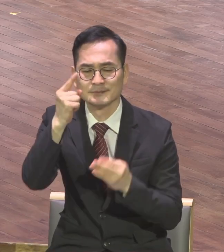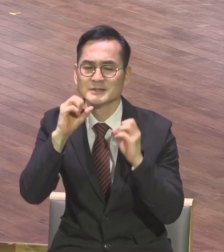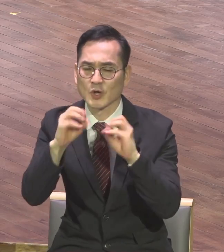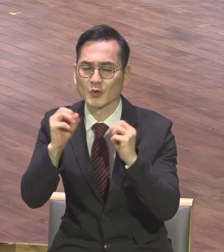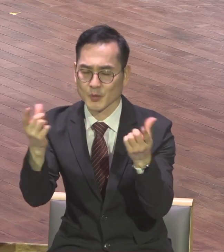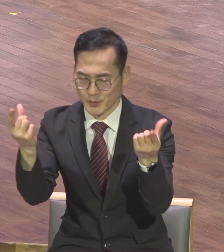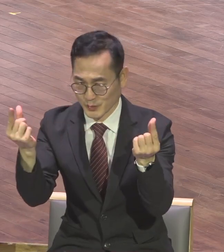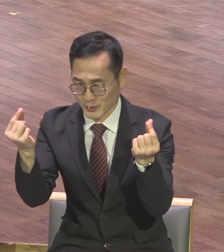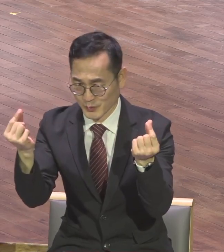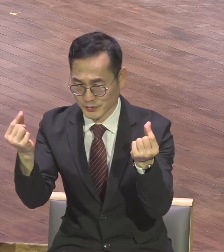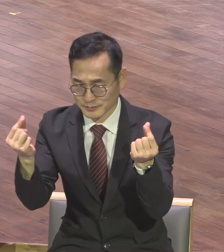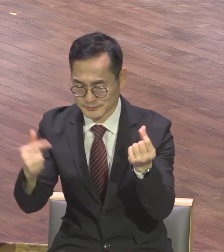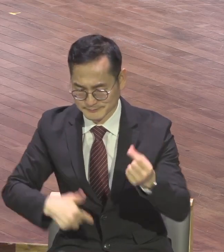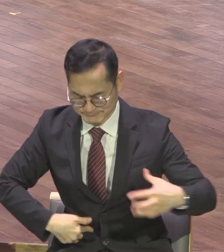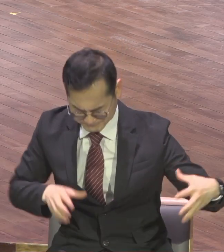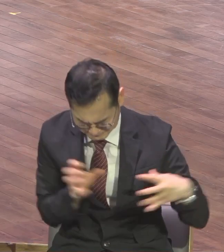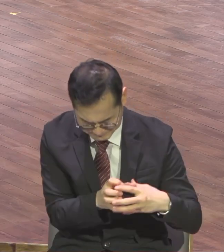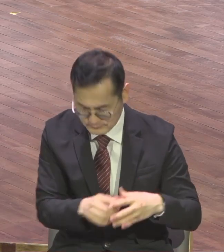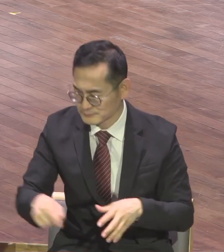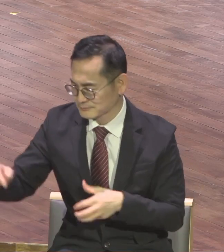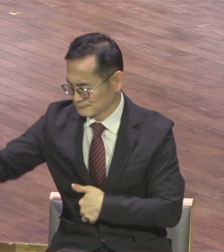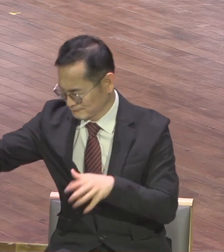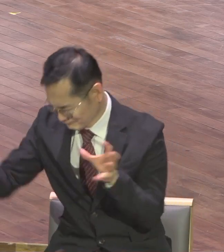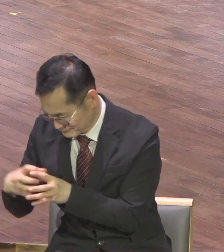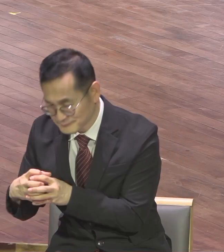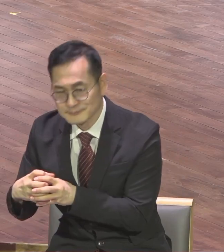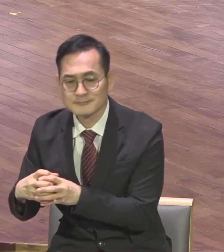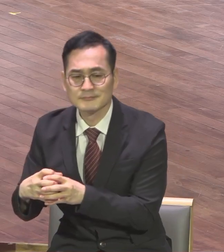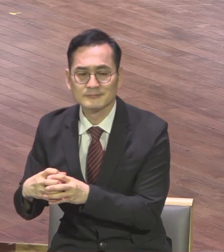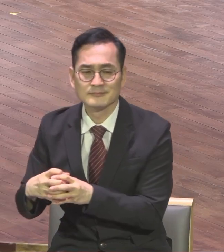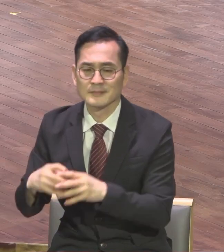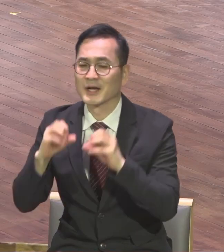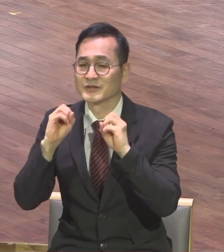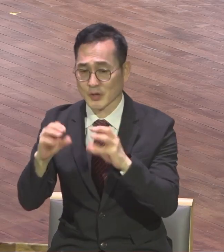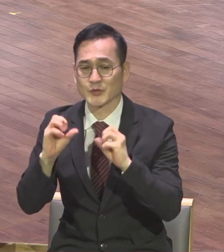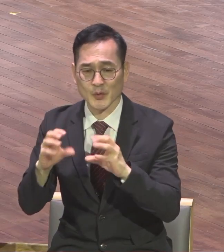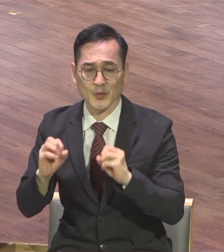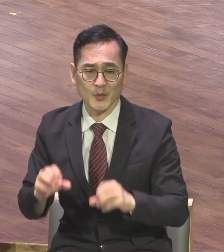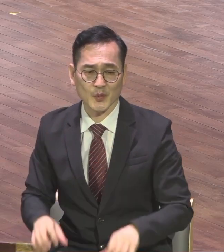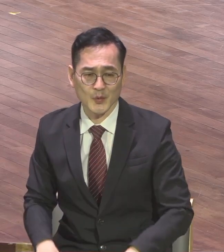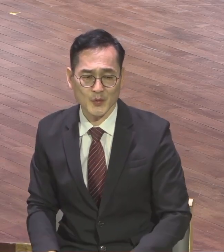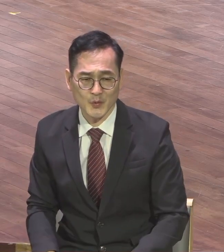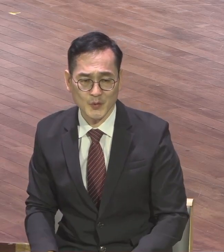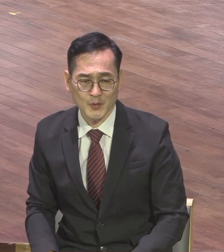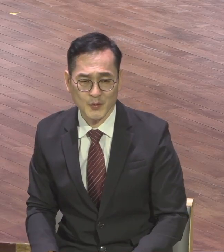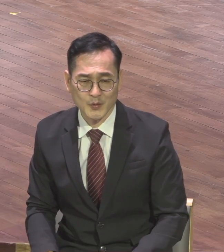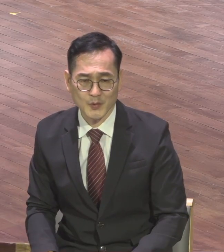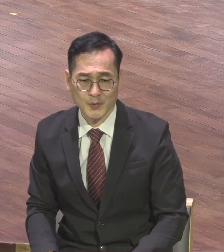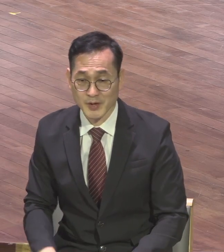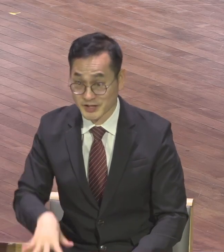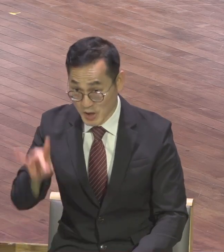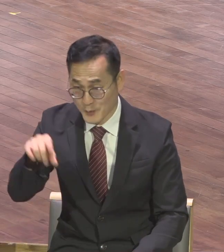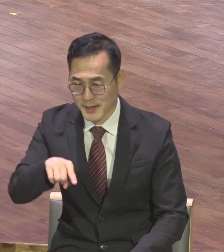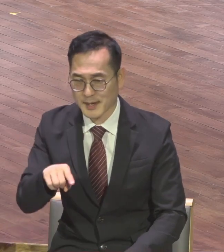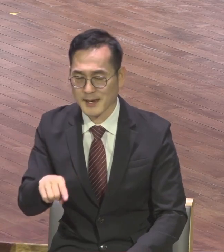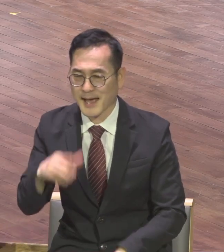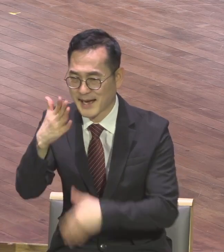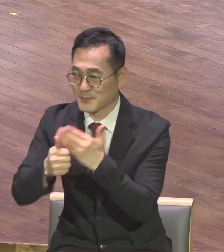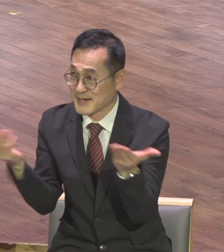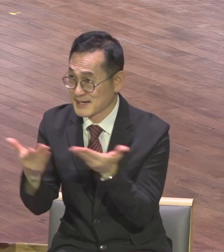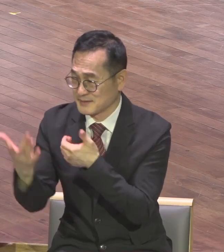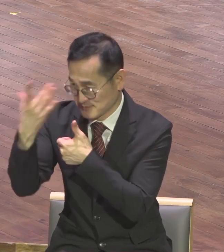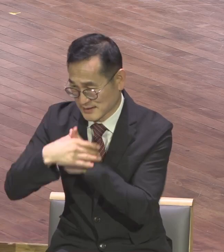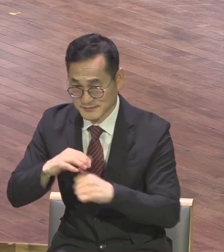하여 같이 서로 한 마음으로 성교 사실 모든 하나님의 일은요 원리서로 출발해야 됩니다.